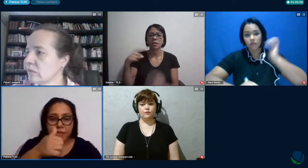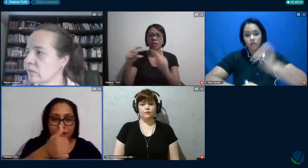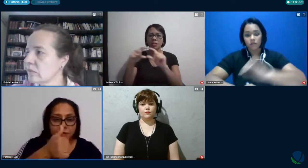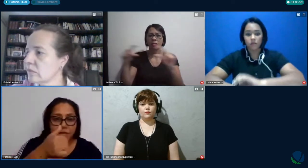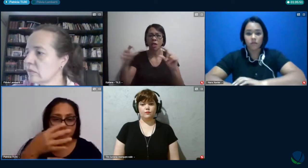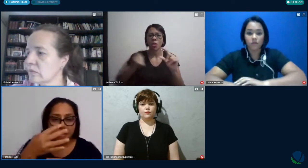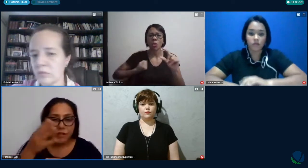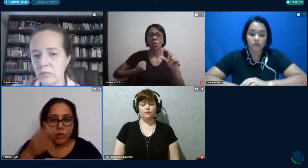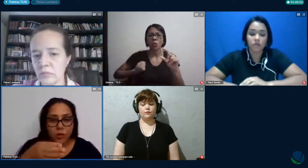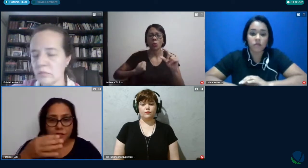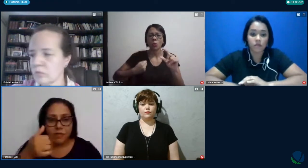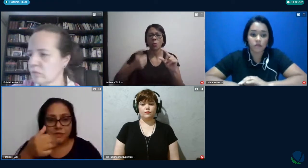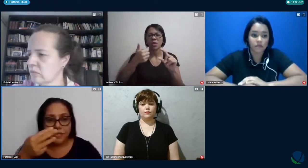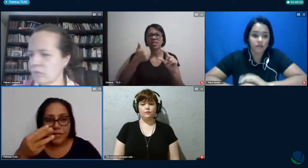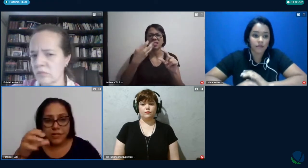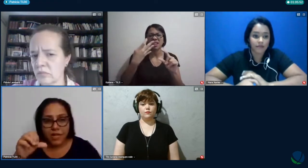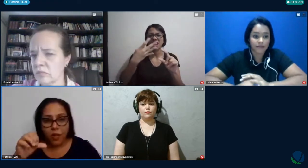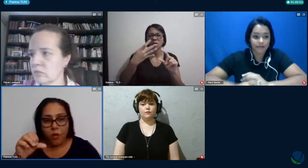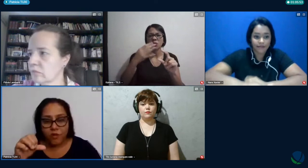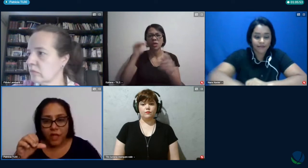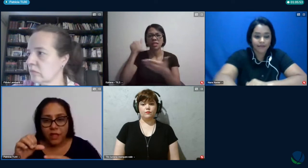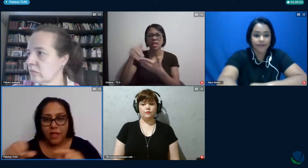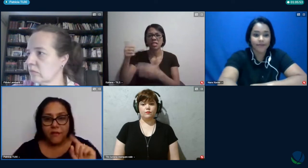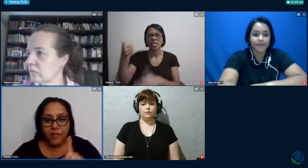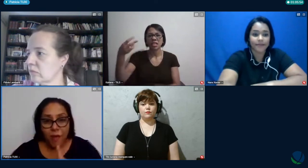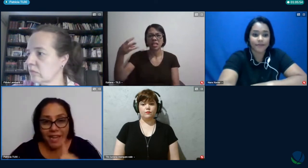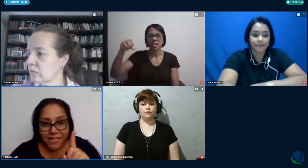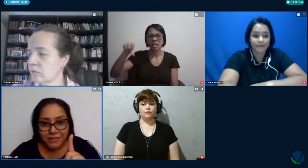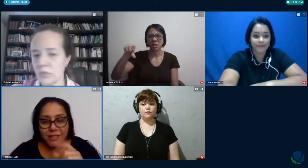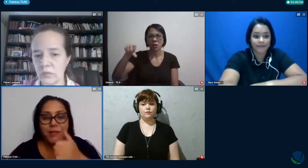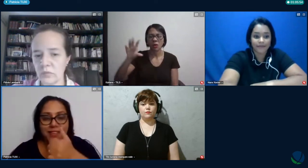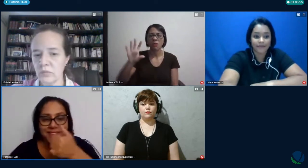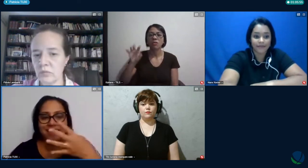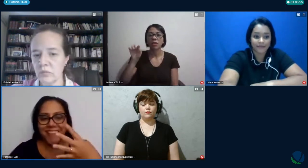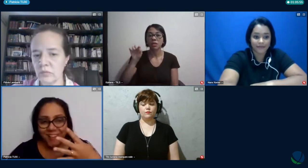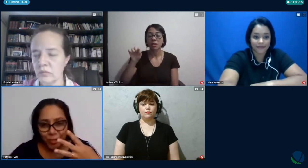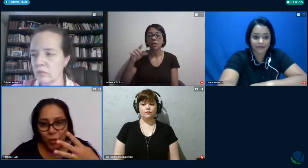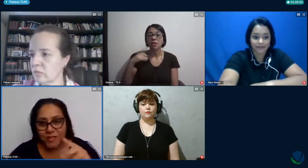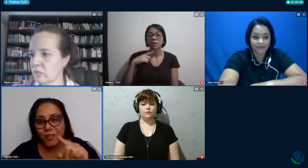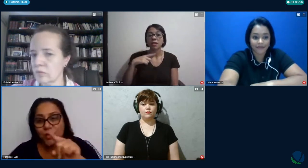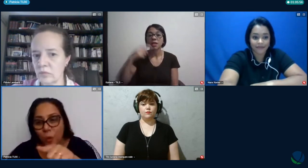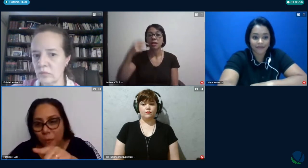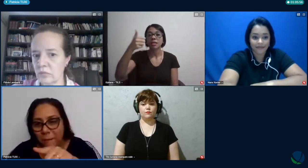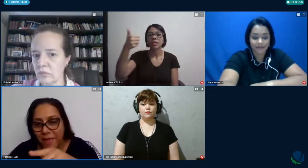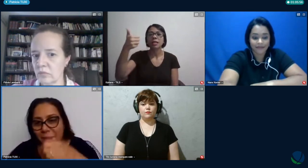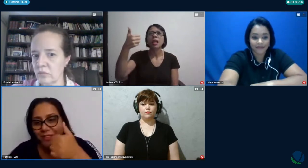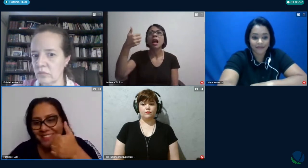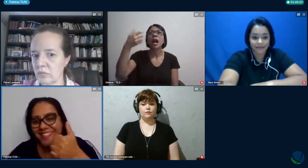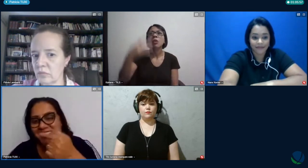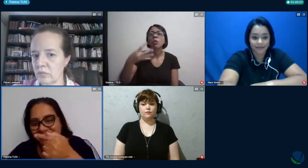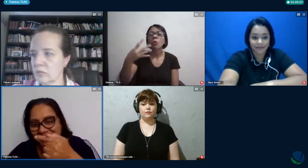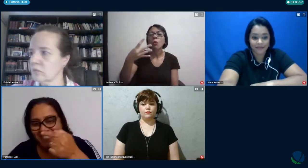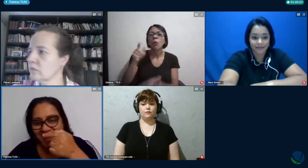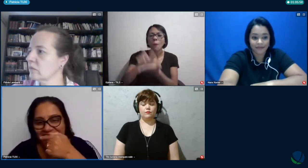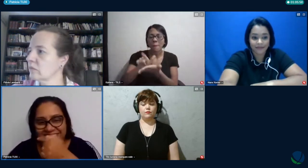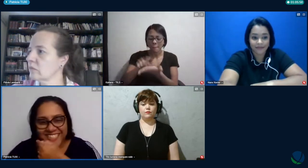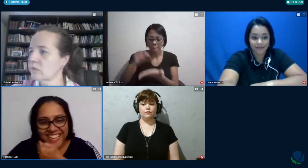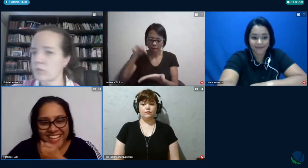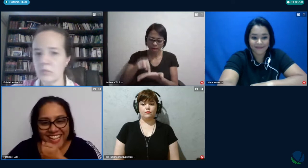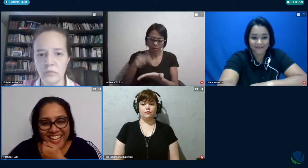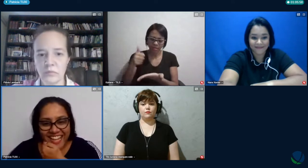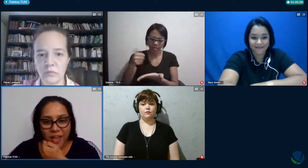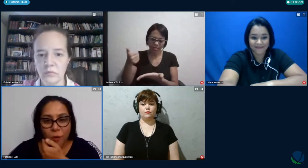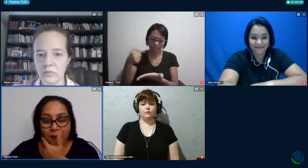numerozinho em cima que vai de 114 até o 139, né? Então, ali em cima está 114. No papel está